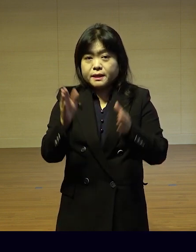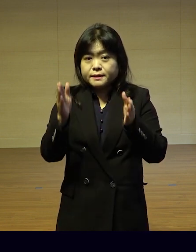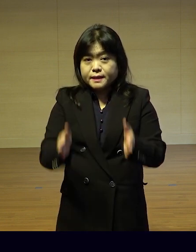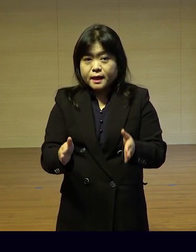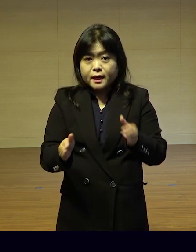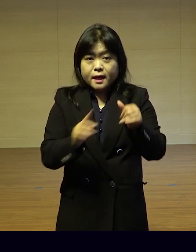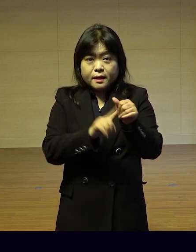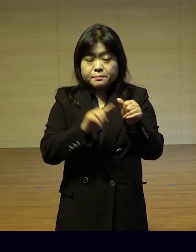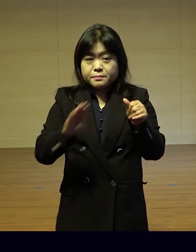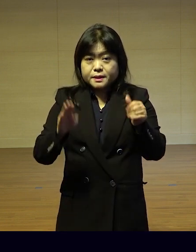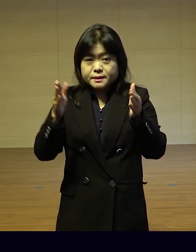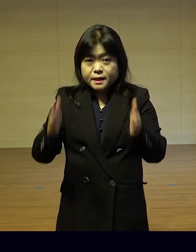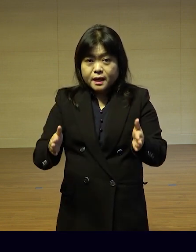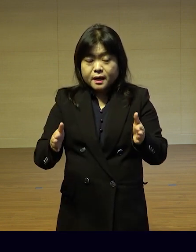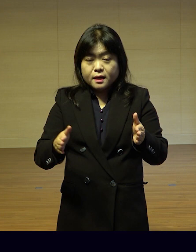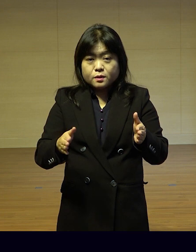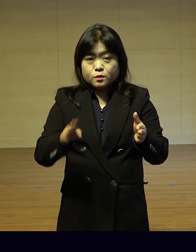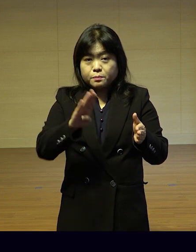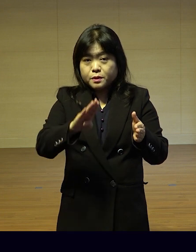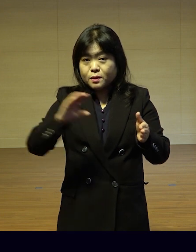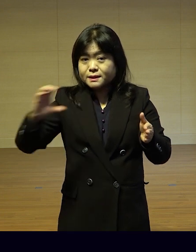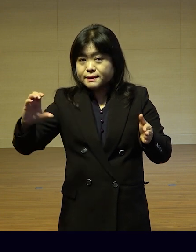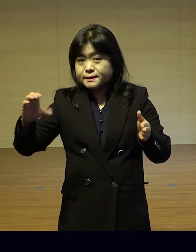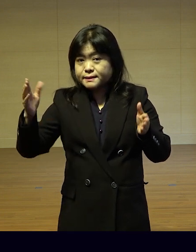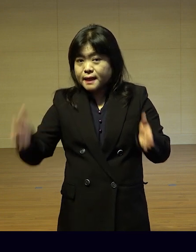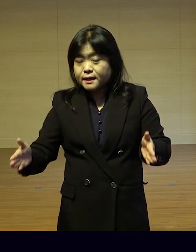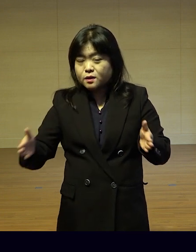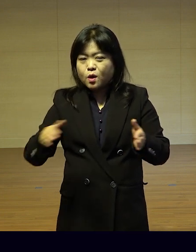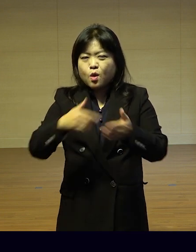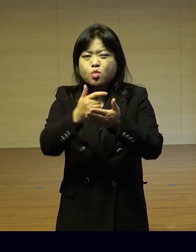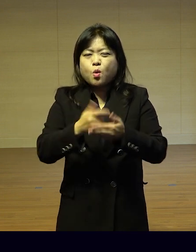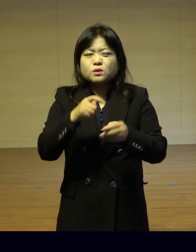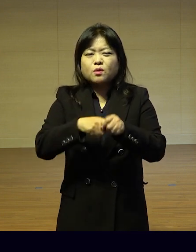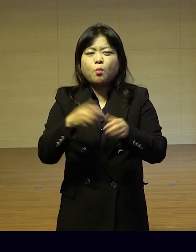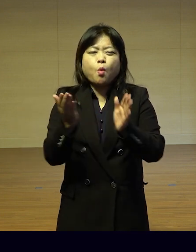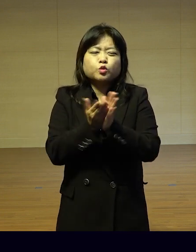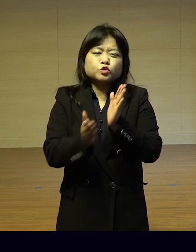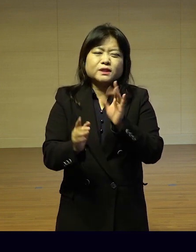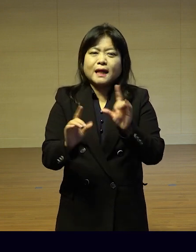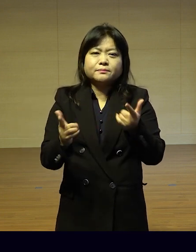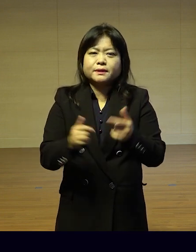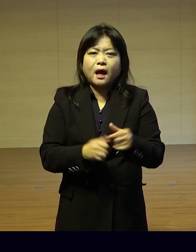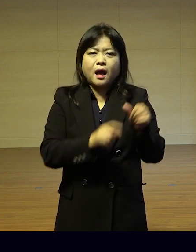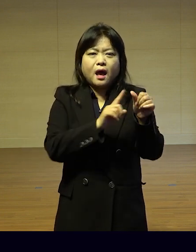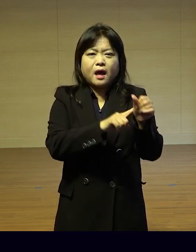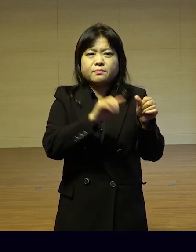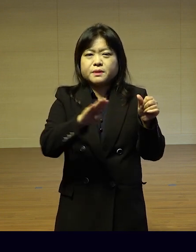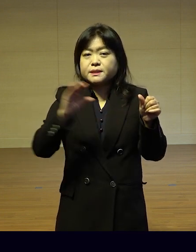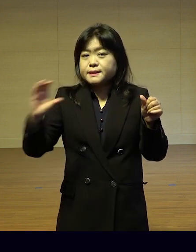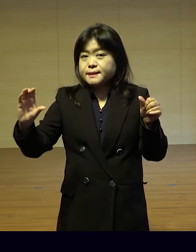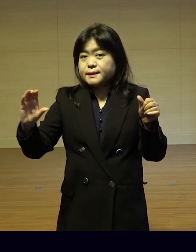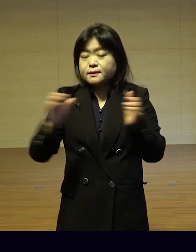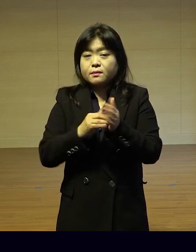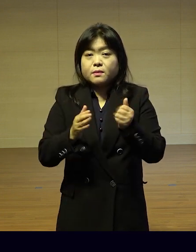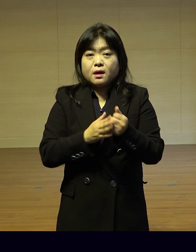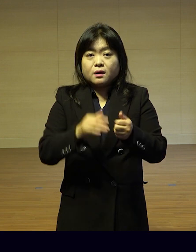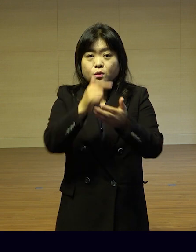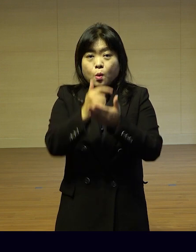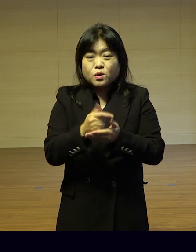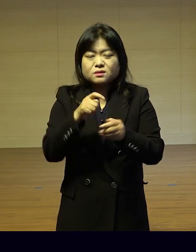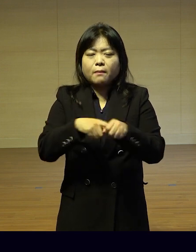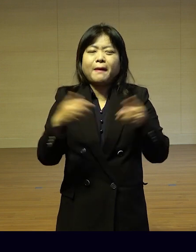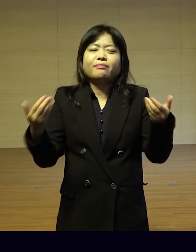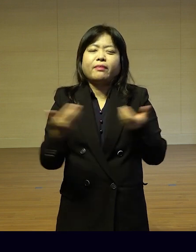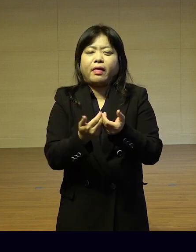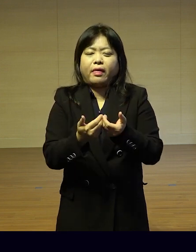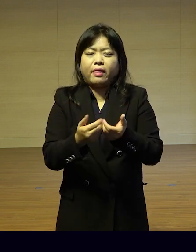그리고 안티테제하고 신테제, B와 C 사이의 관계는 논리적 모순 관계가 아닙니다. 소위 이 논리적 반대 관계죠.